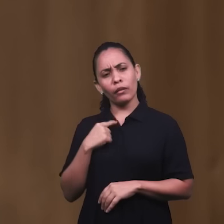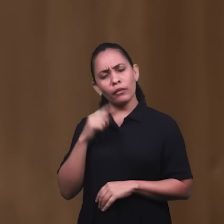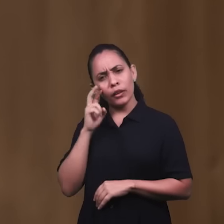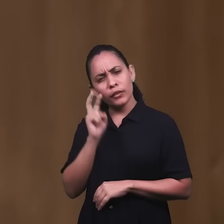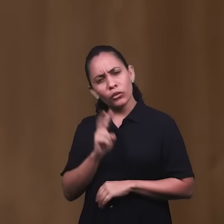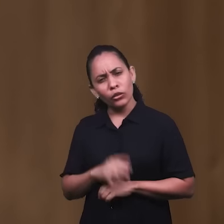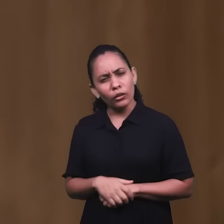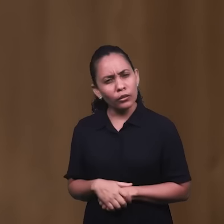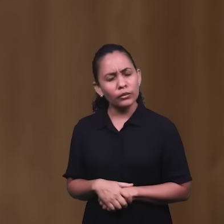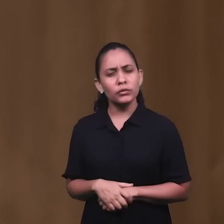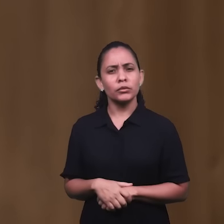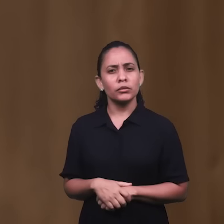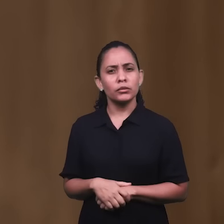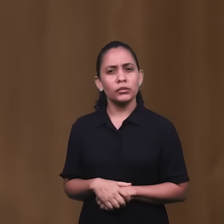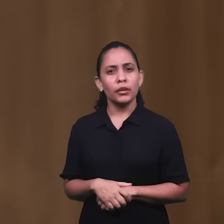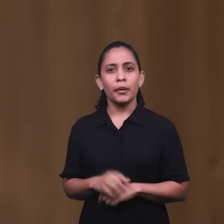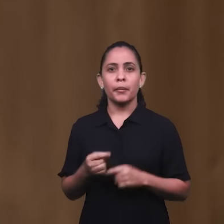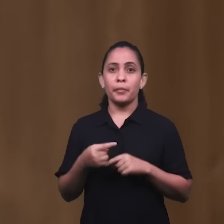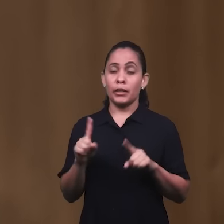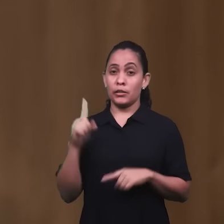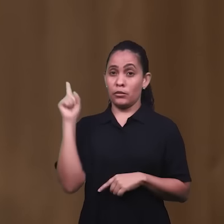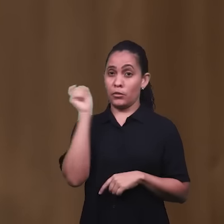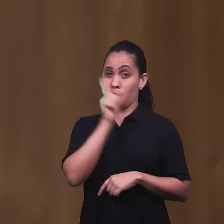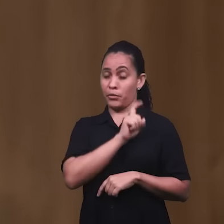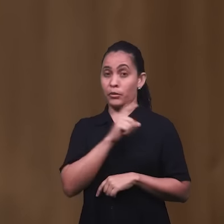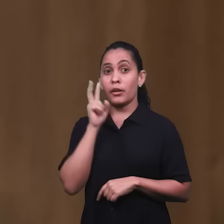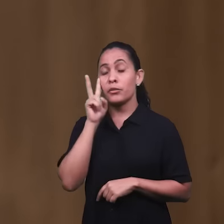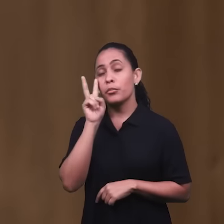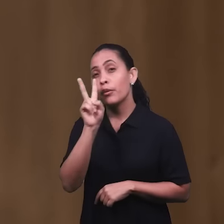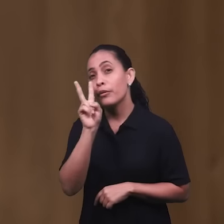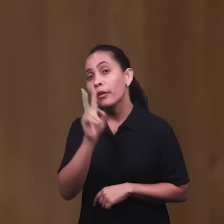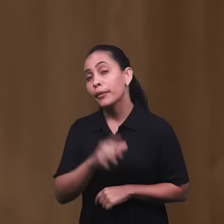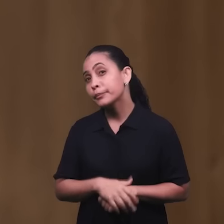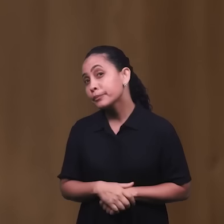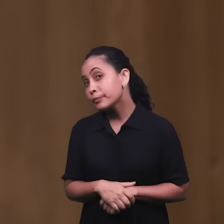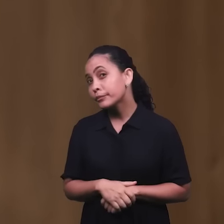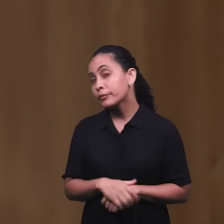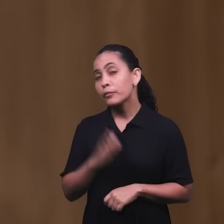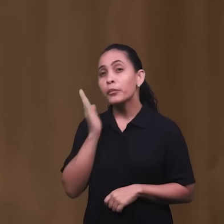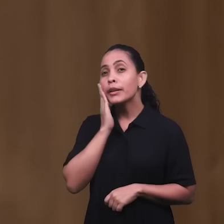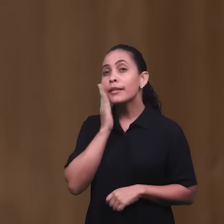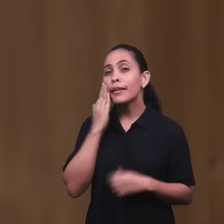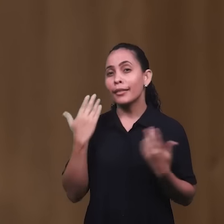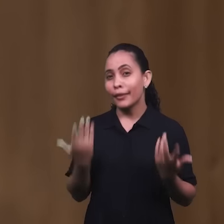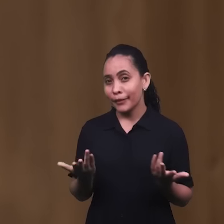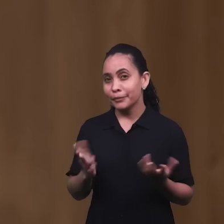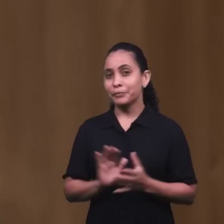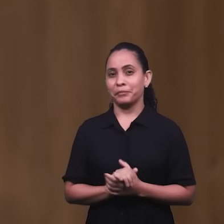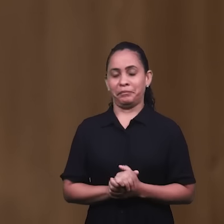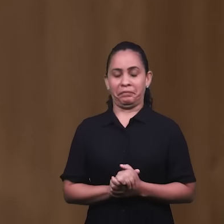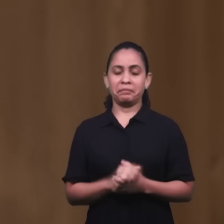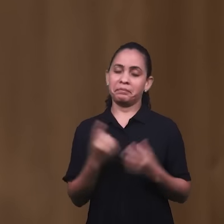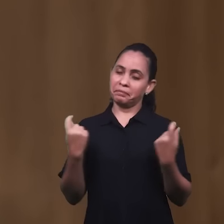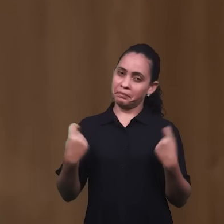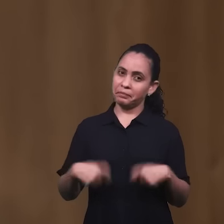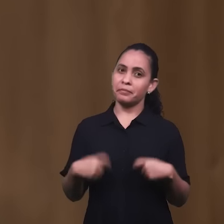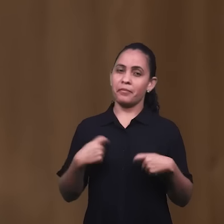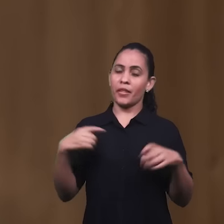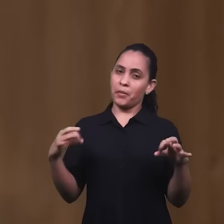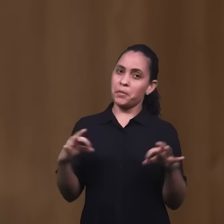lá, né, na tela, mas e se ele tiver alguma dificuldade, né, para enxergar ou para compreender? Então, a gente precisa